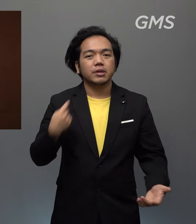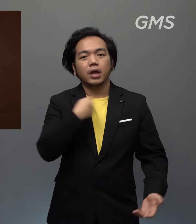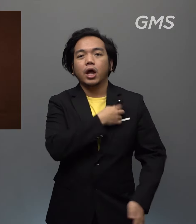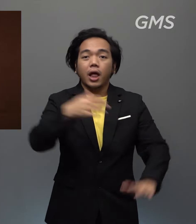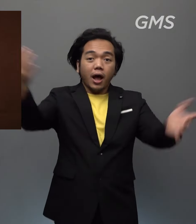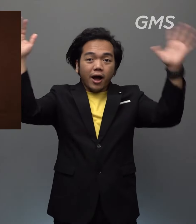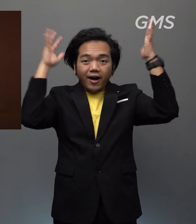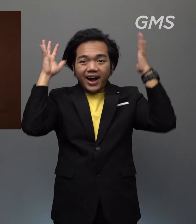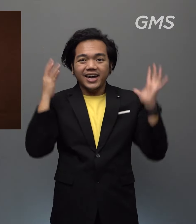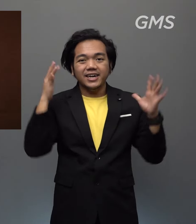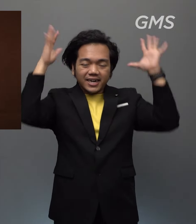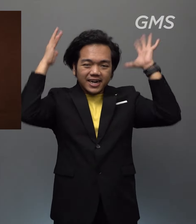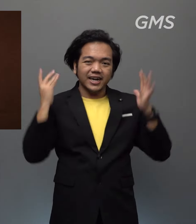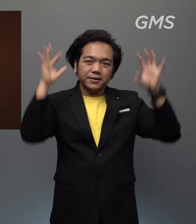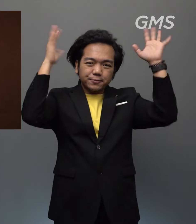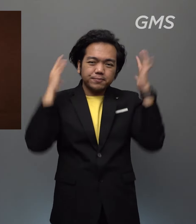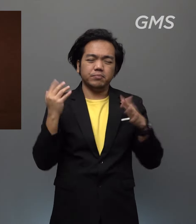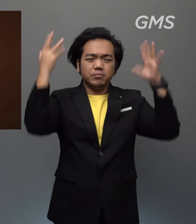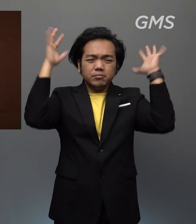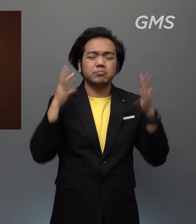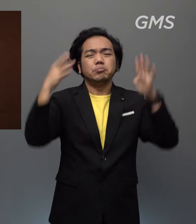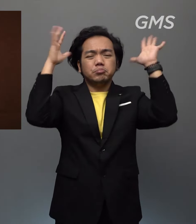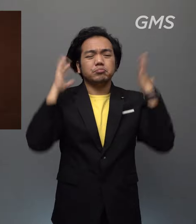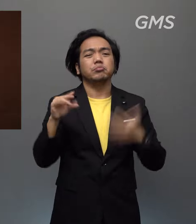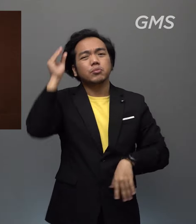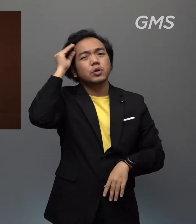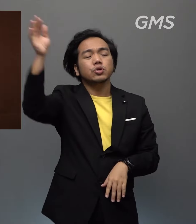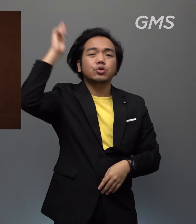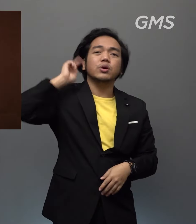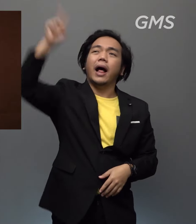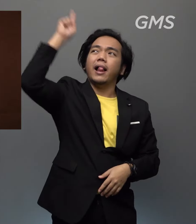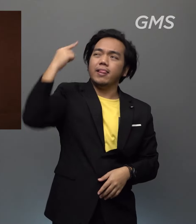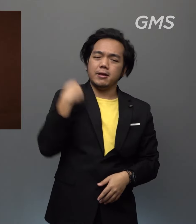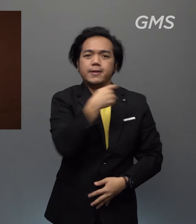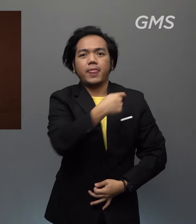yang meriah buat Allah kita dimanapun Anda berada. Haleluya.